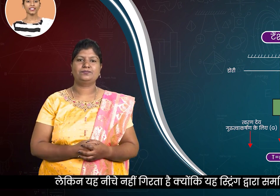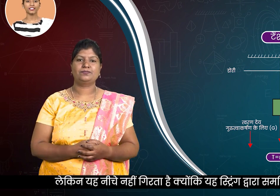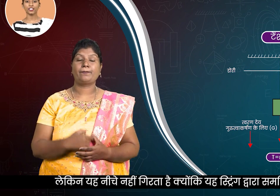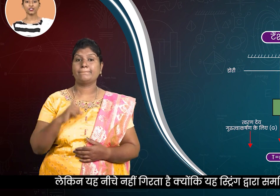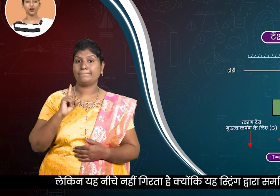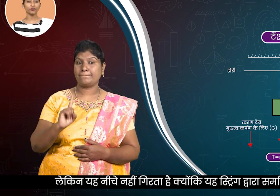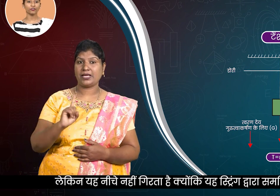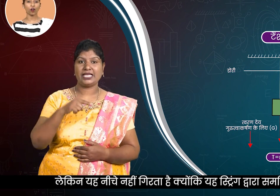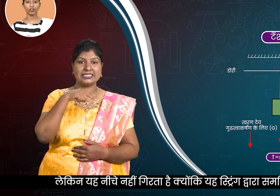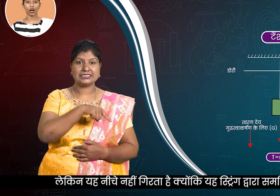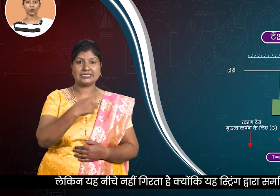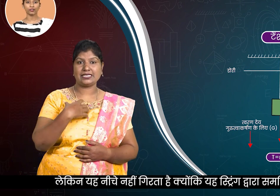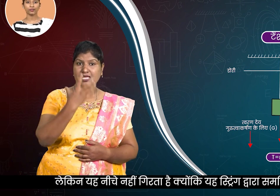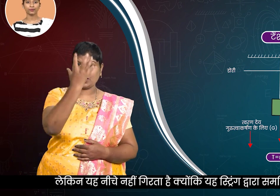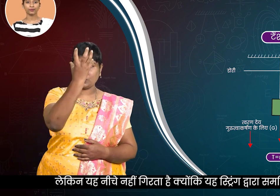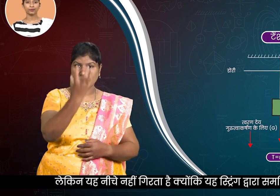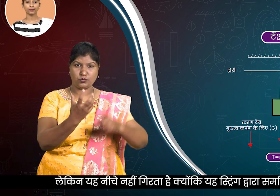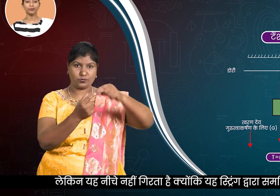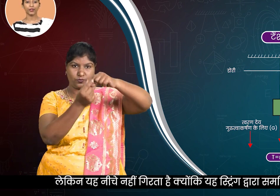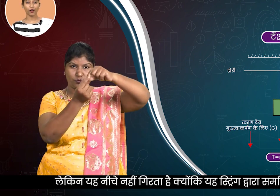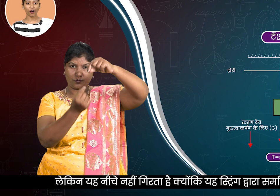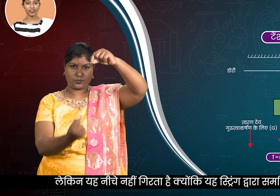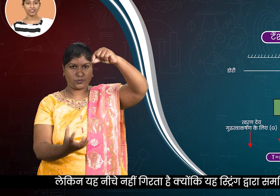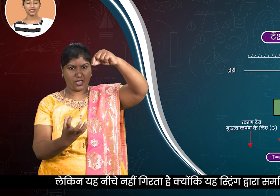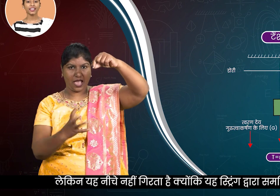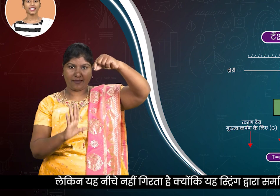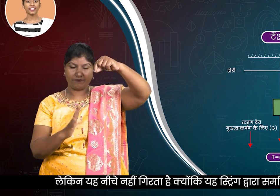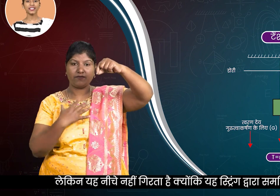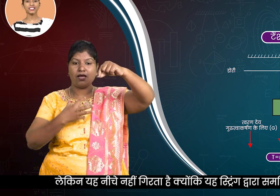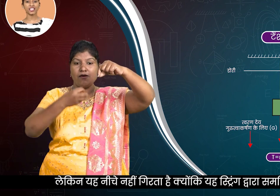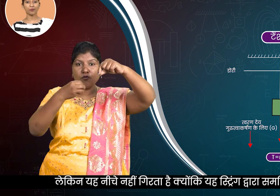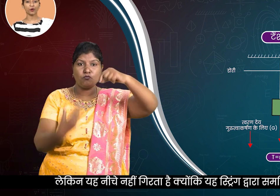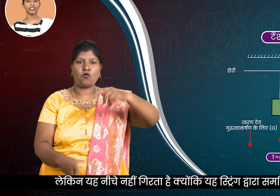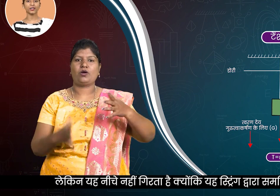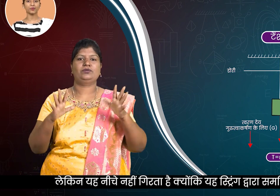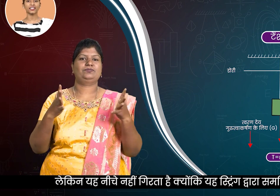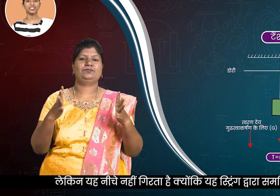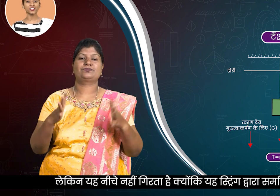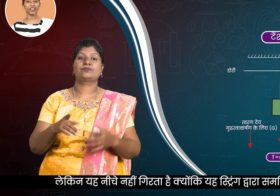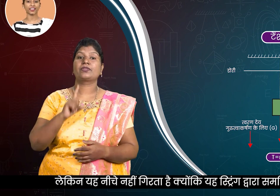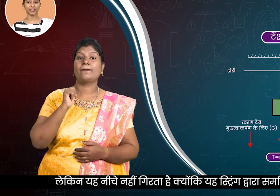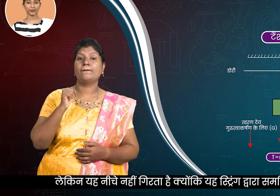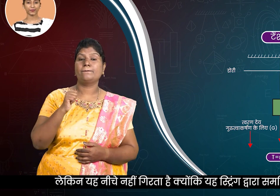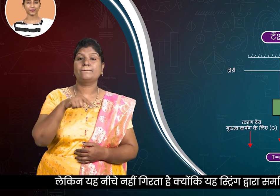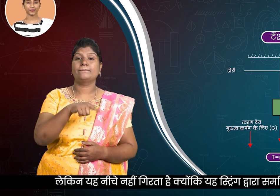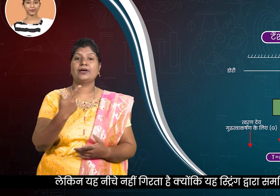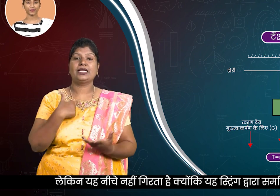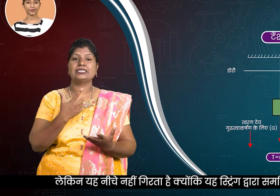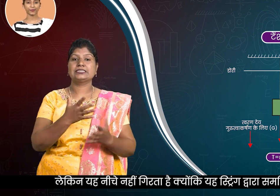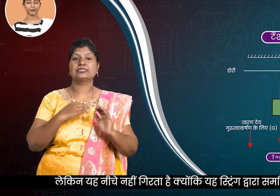लेकिन ये नीचे नहीं गिरता क्योंकि ये स्ट्रिंग द्वारा समर्थित होता है।